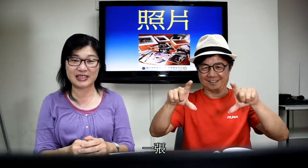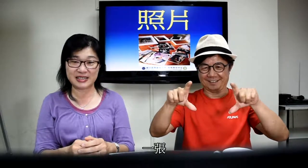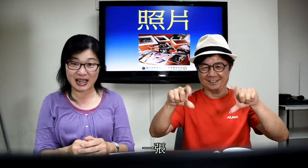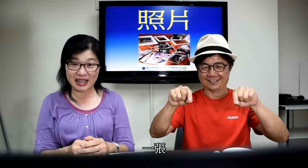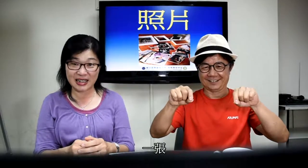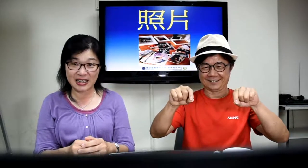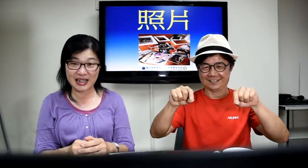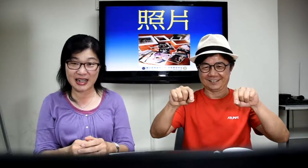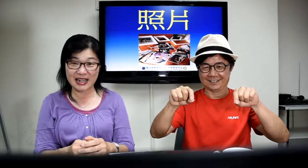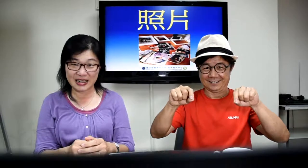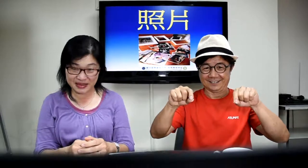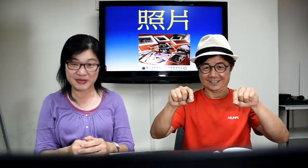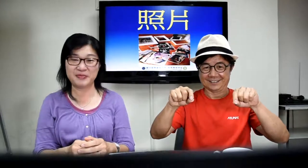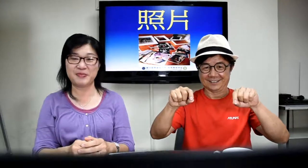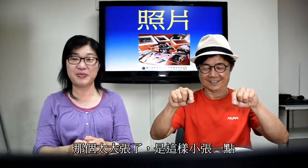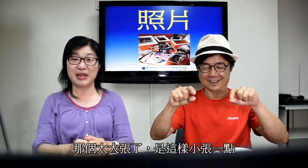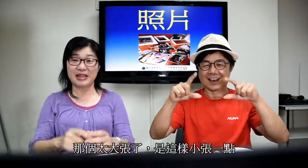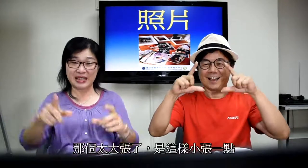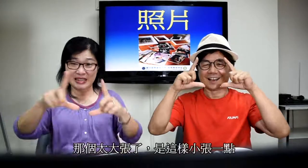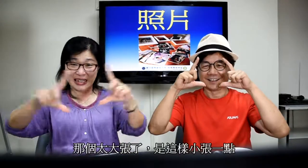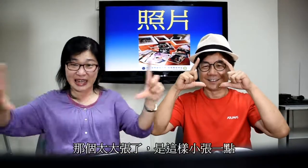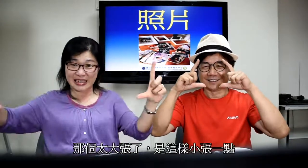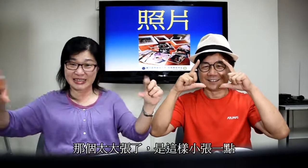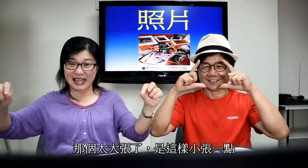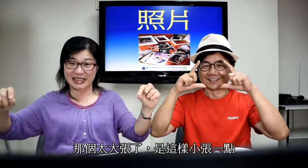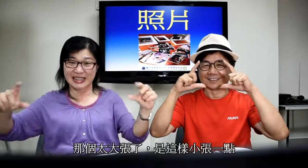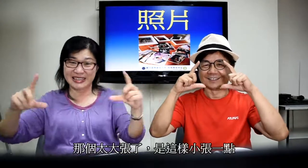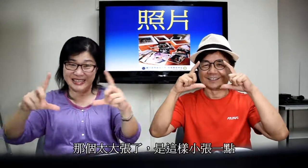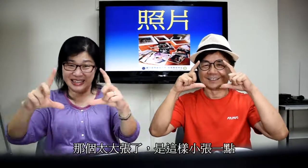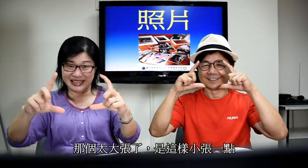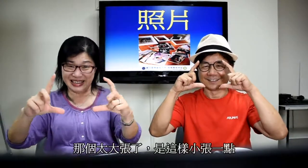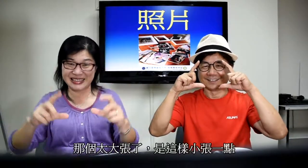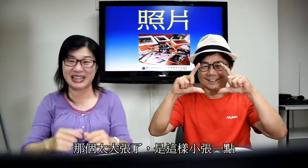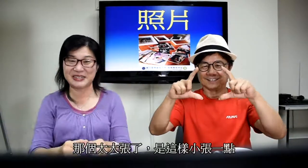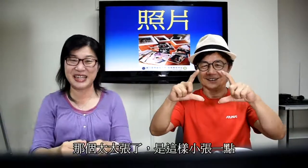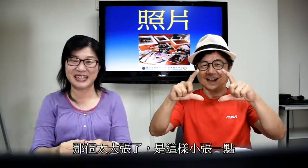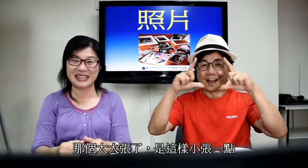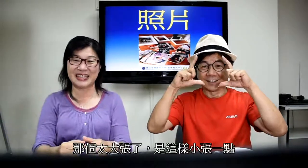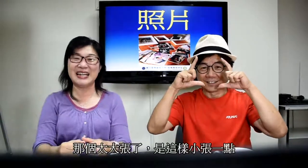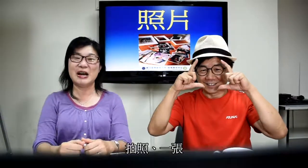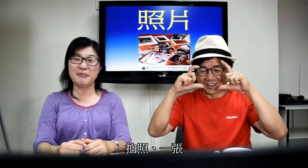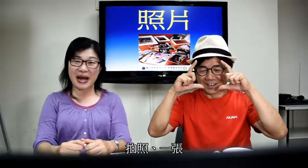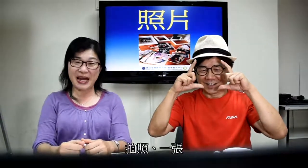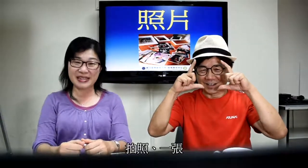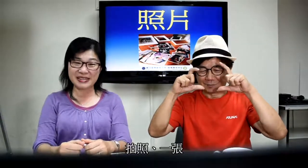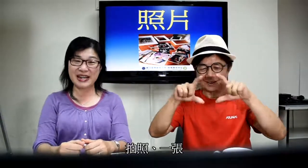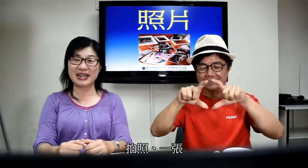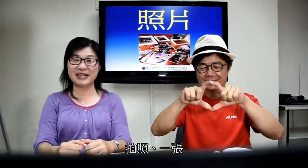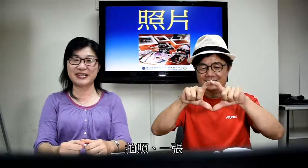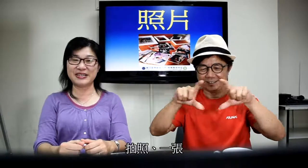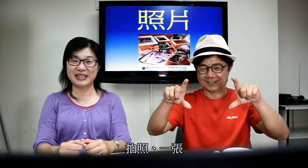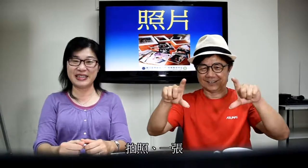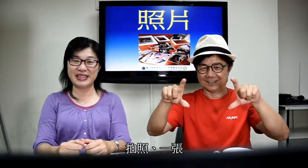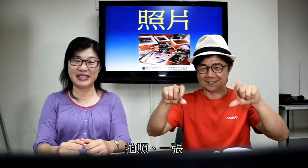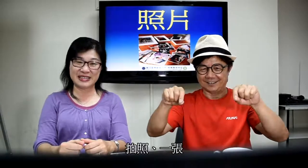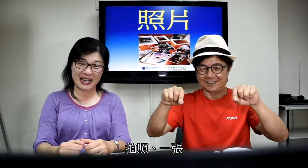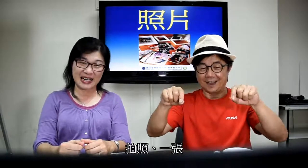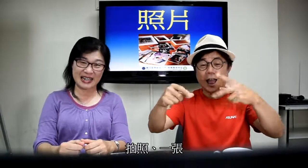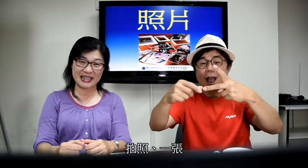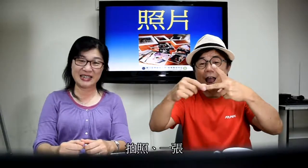张，嗯，那个太大张了，再小张一点。拍照一张，